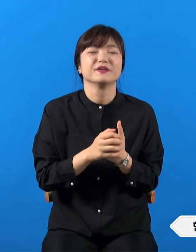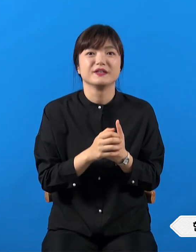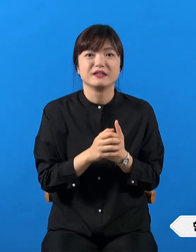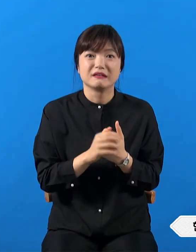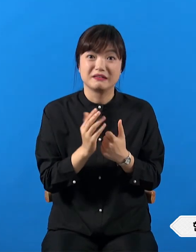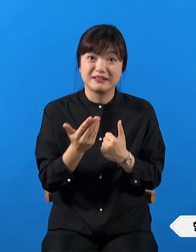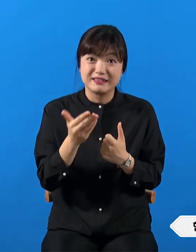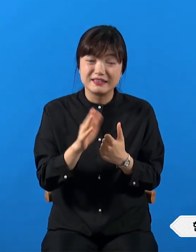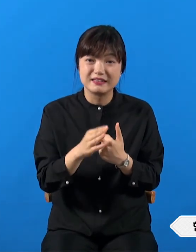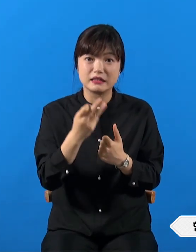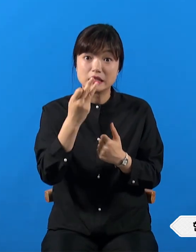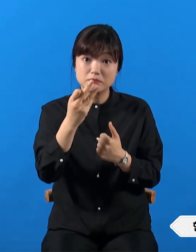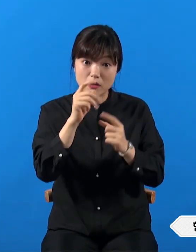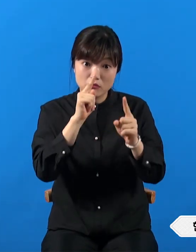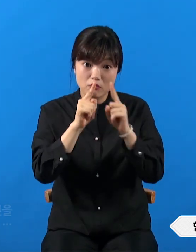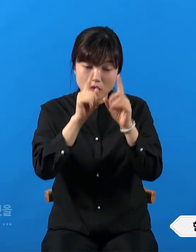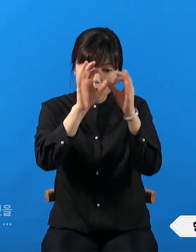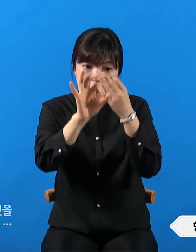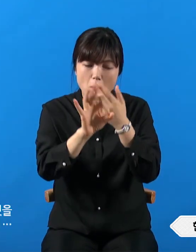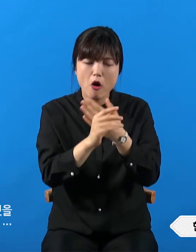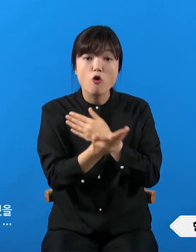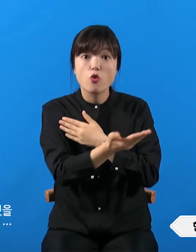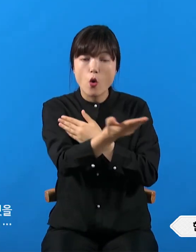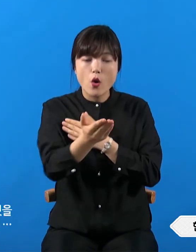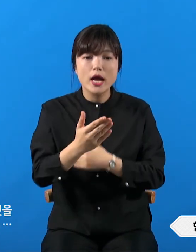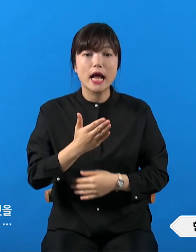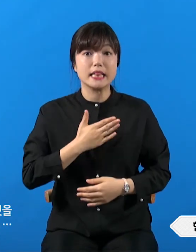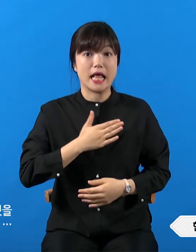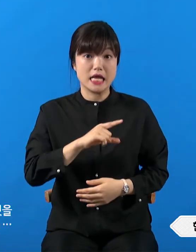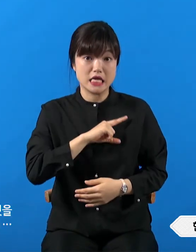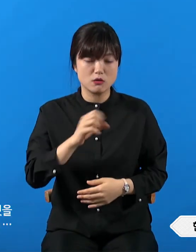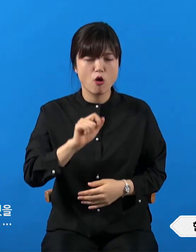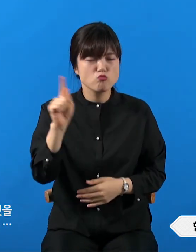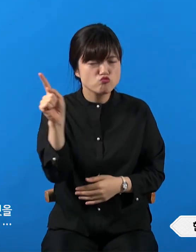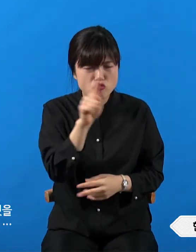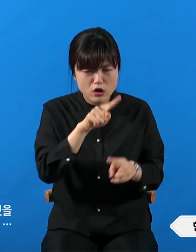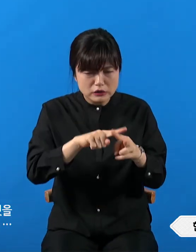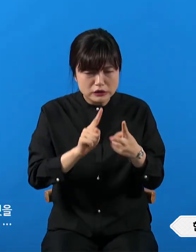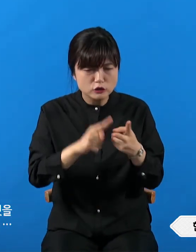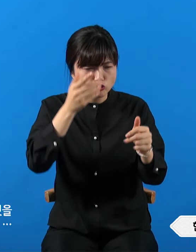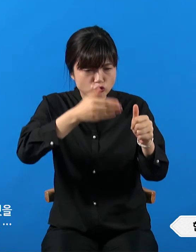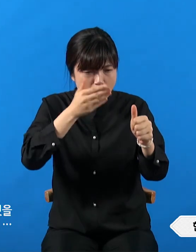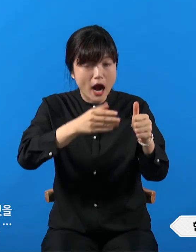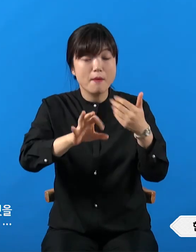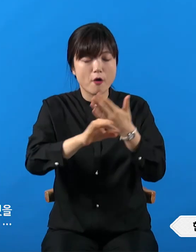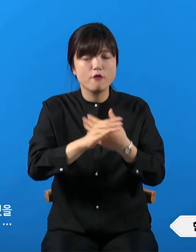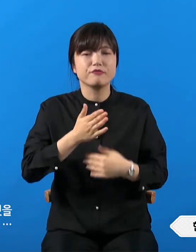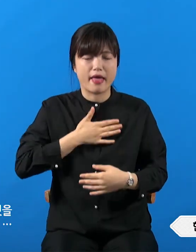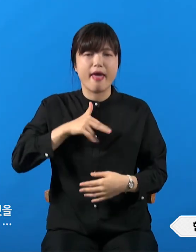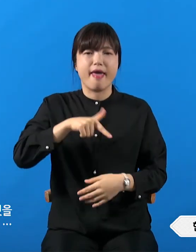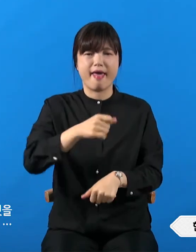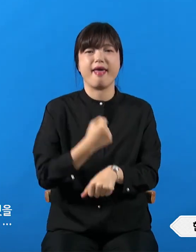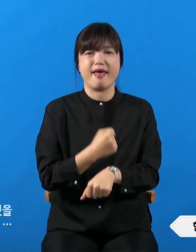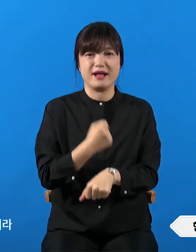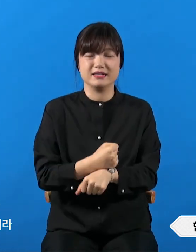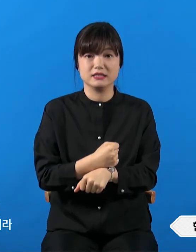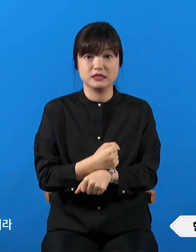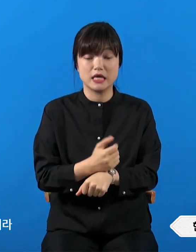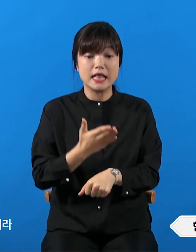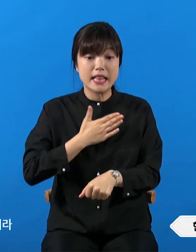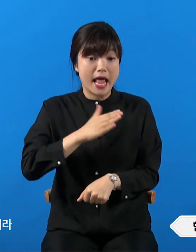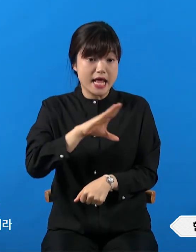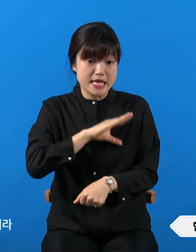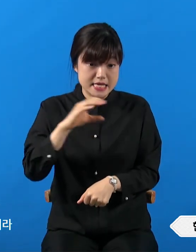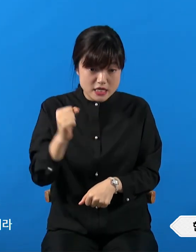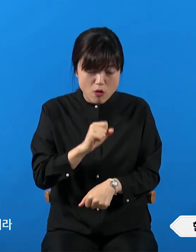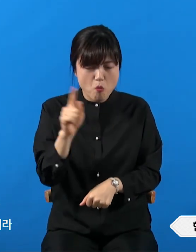그런데 13절을 보면 너희가 내 이름으로 무엇을 구하든지 내가 행하리니 14절에도